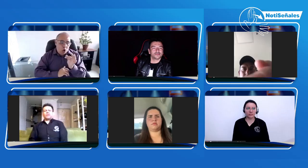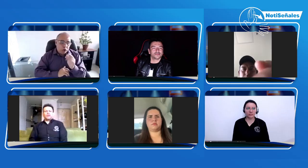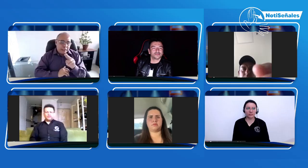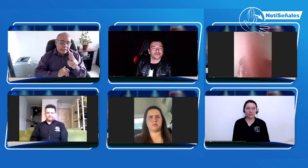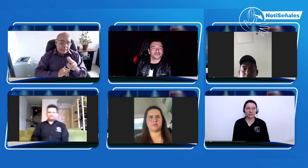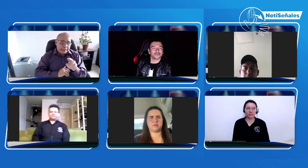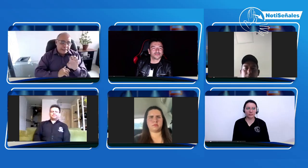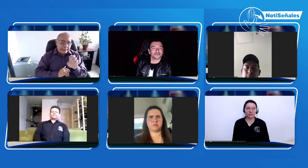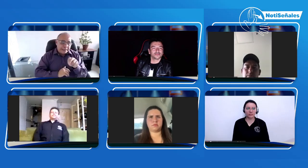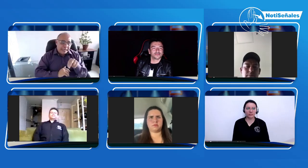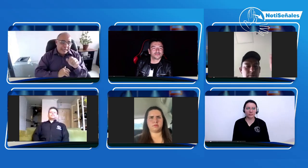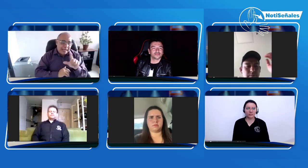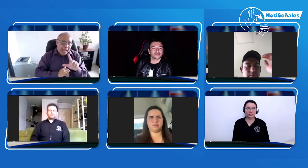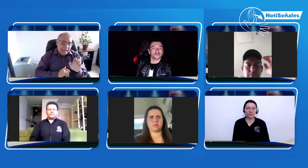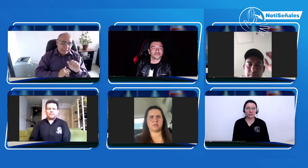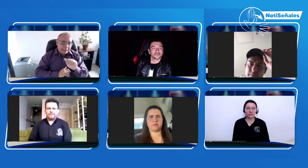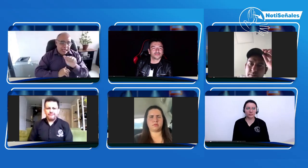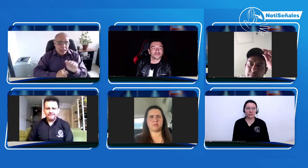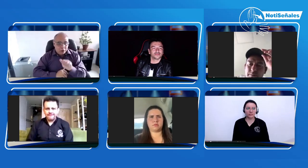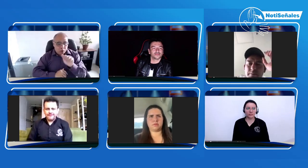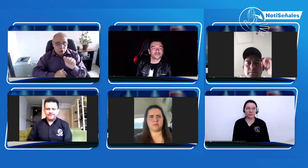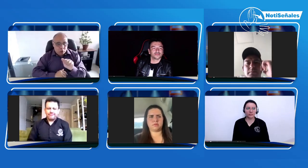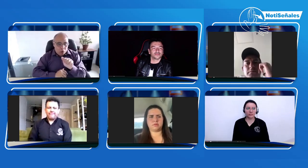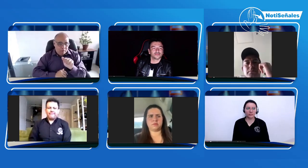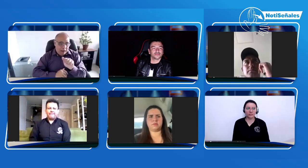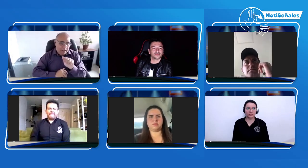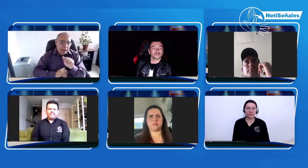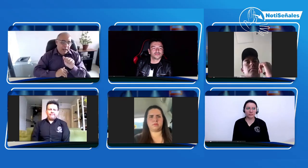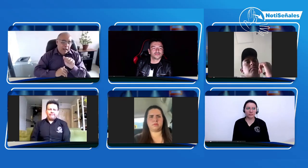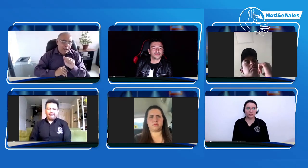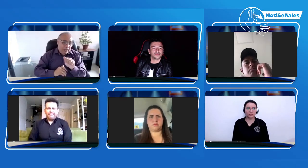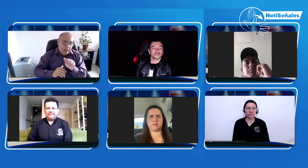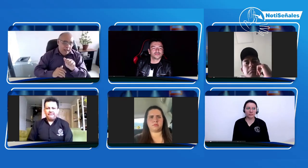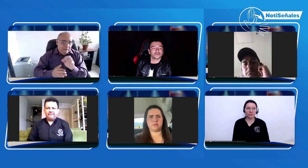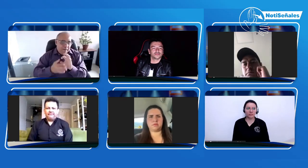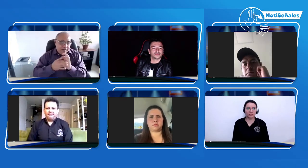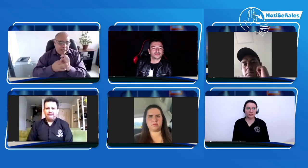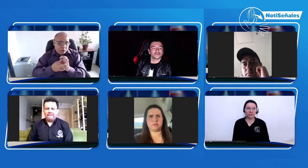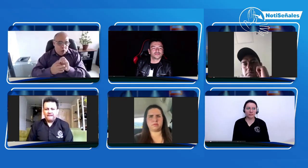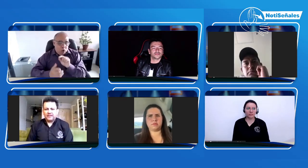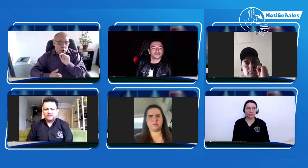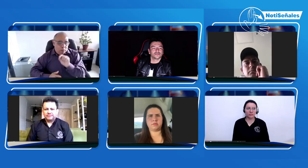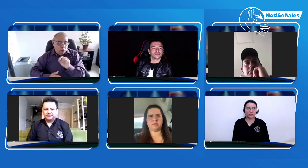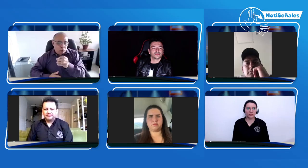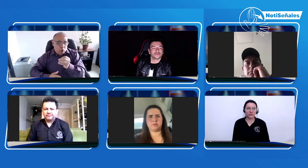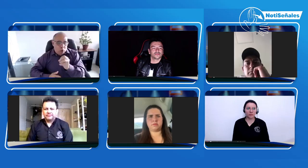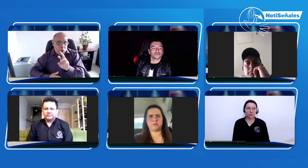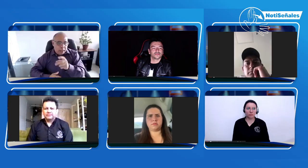por favor que nos envíen su correo a noticenales@